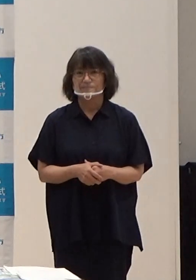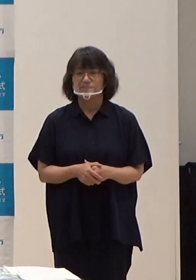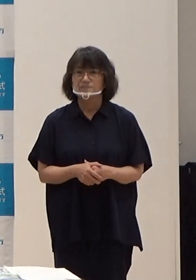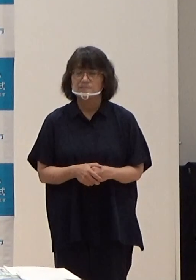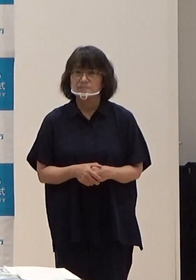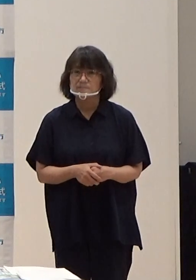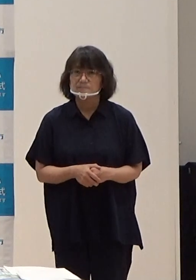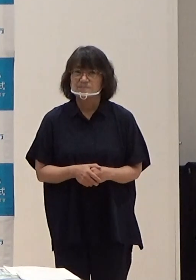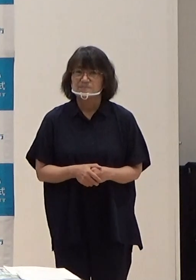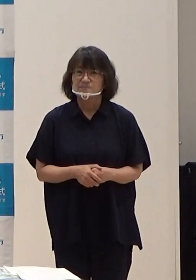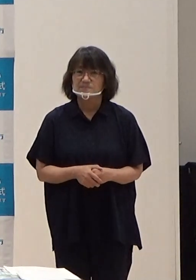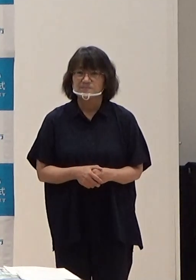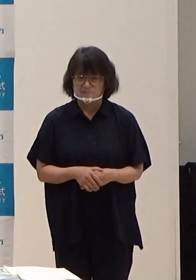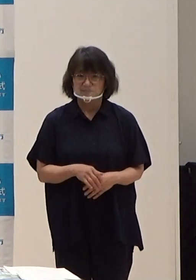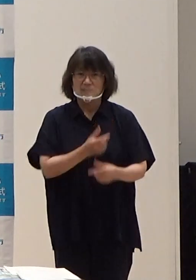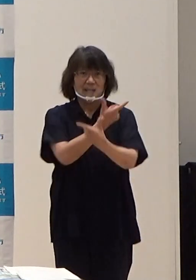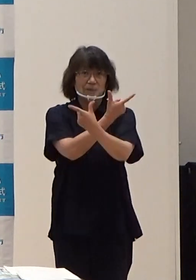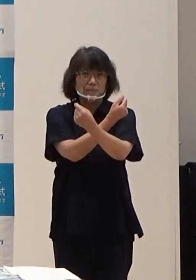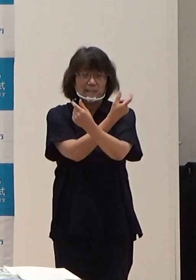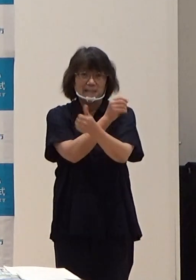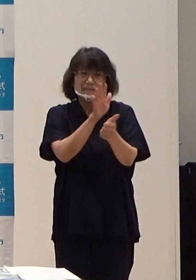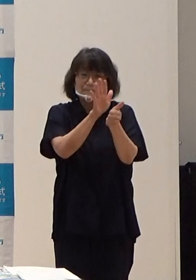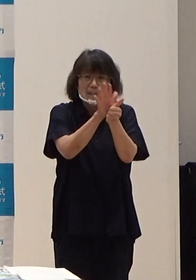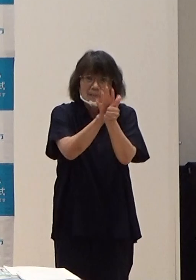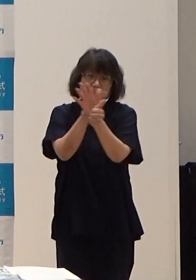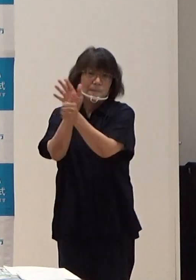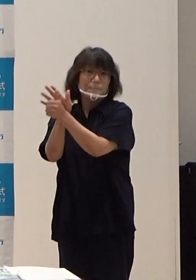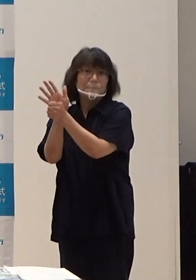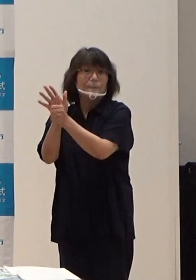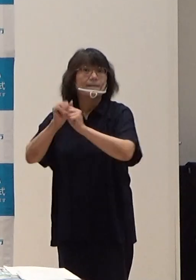に進出し合うということも